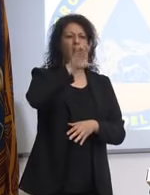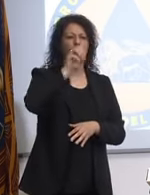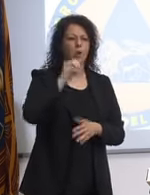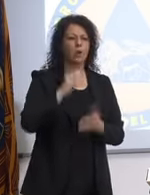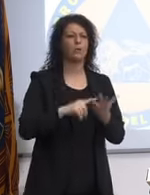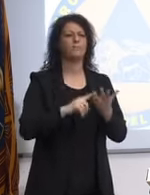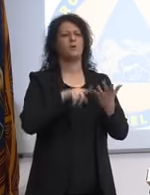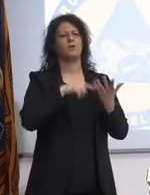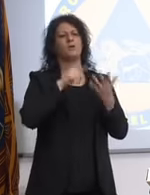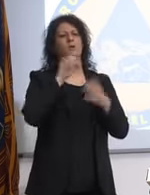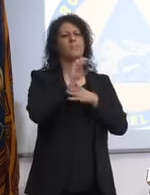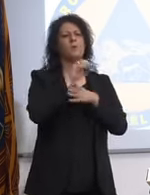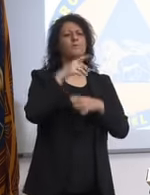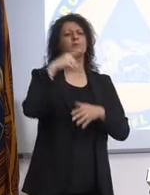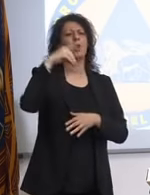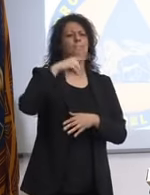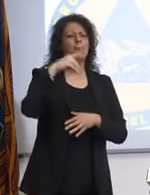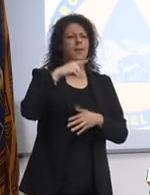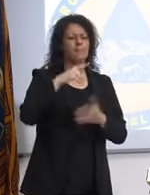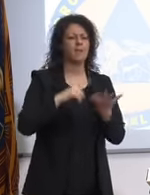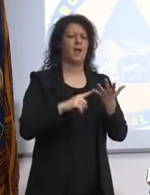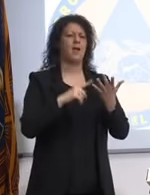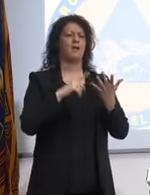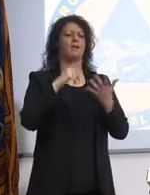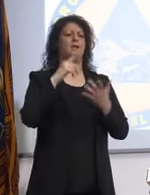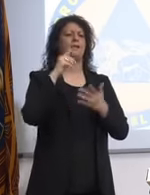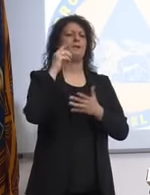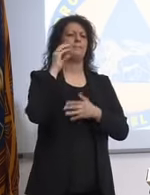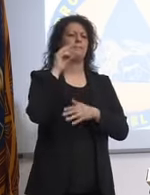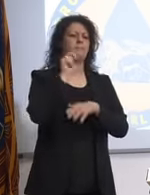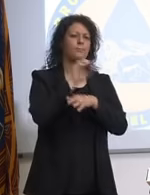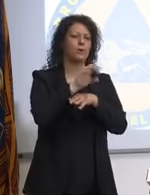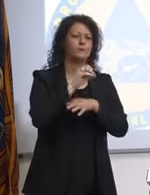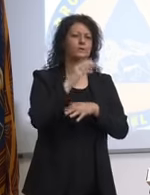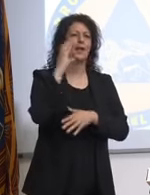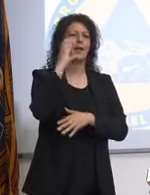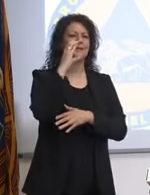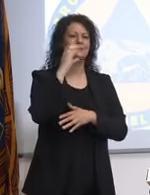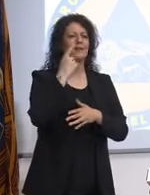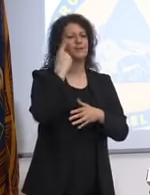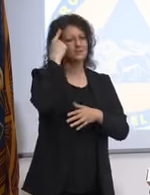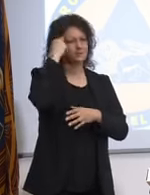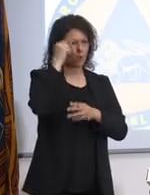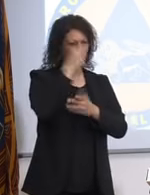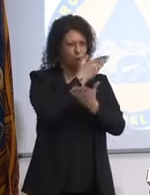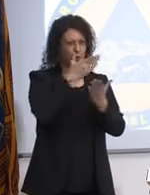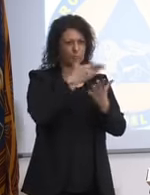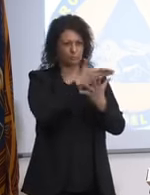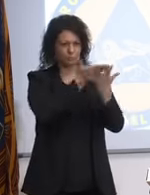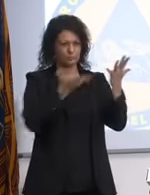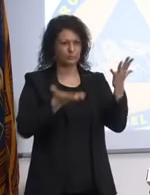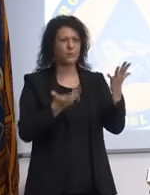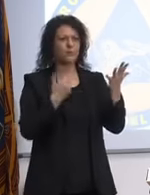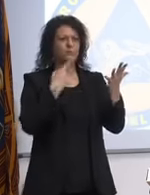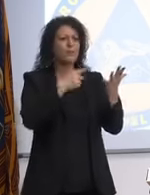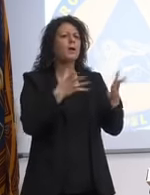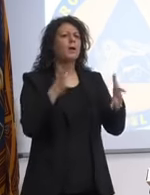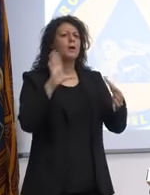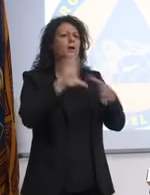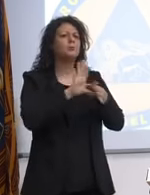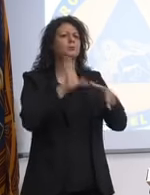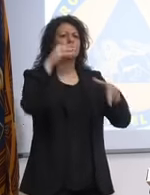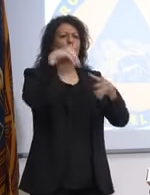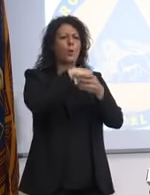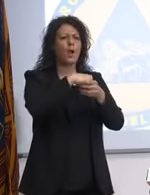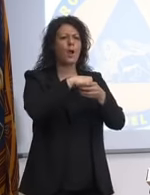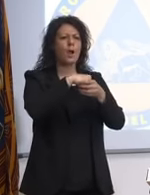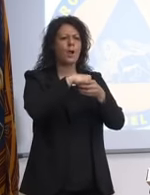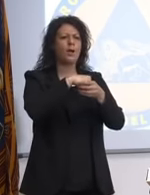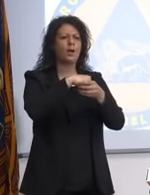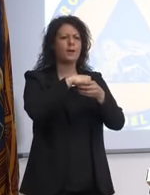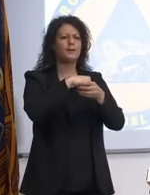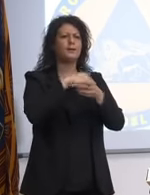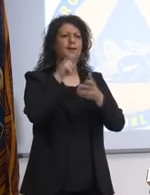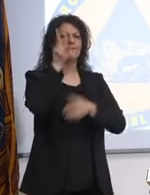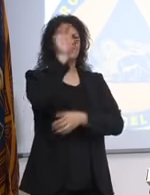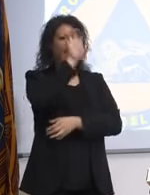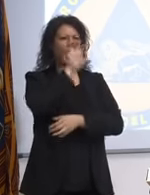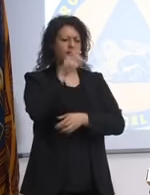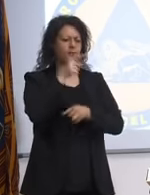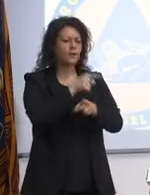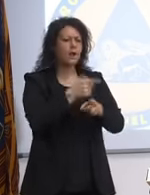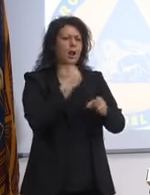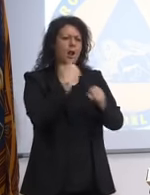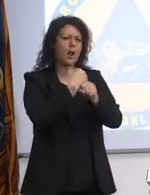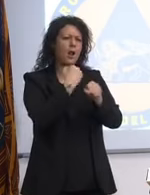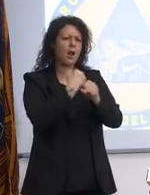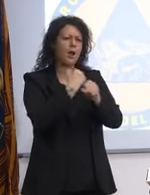professor Plebani, Crisanti, tutti quelli che conoscete, per dire che c'è una squadra veneta che ha lavorato, che ha fatto bene il suo mestiere